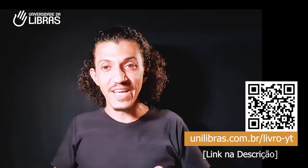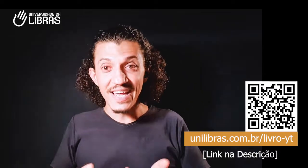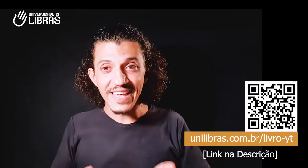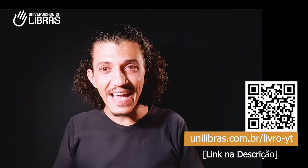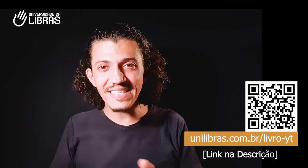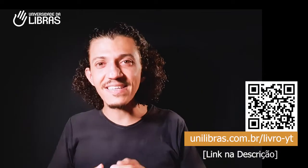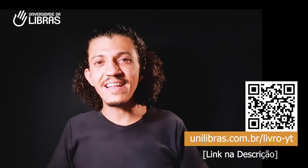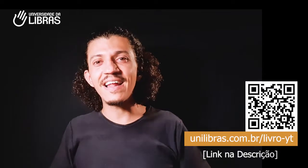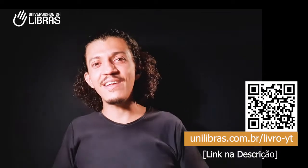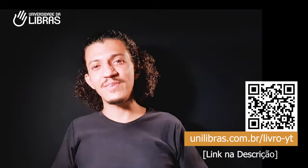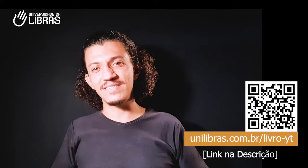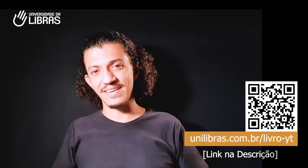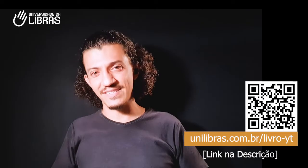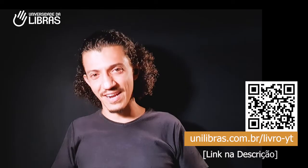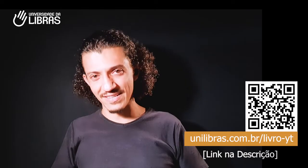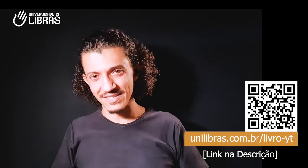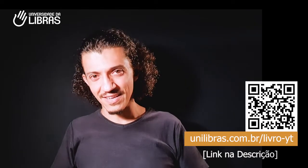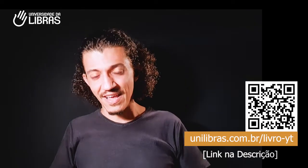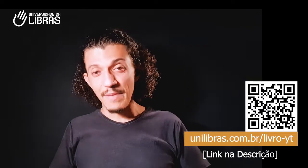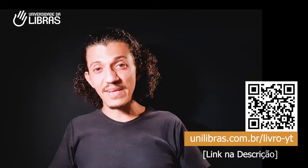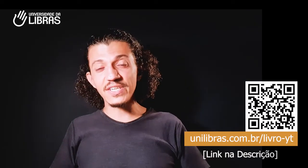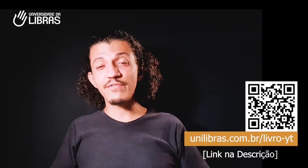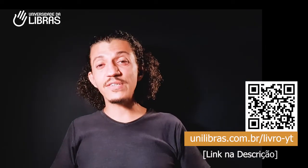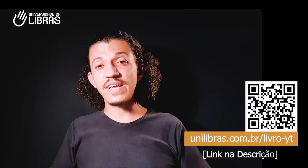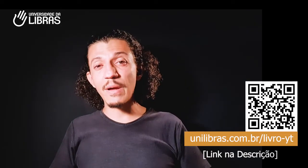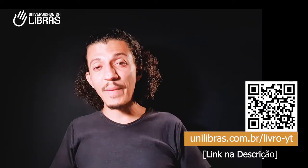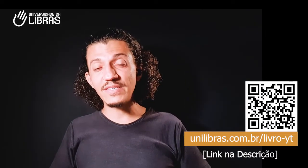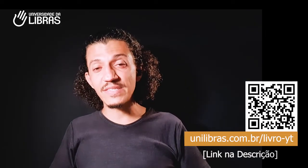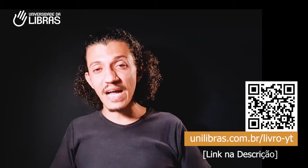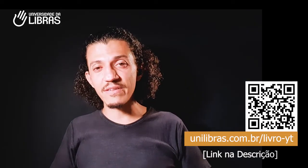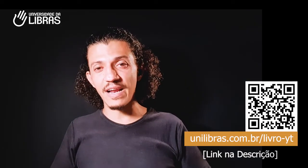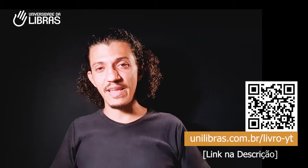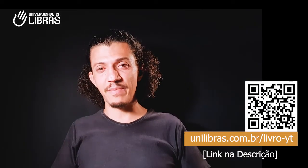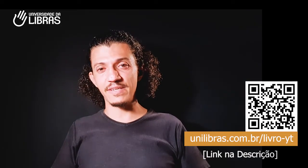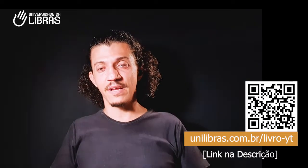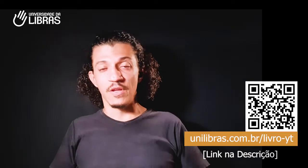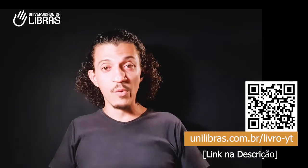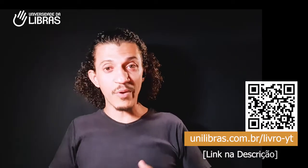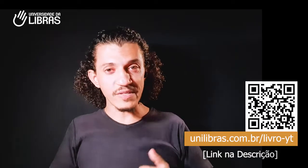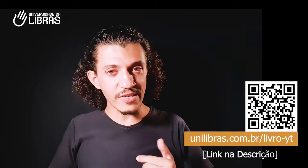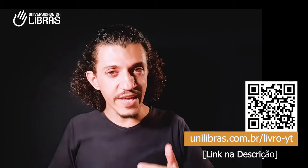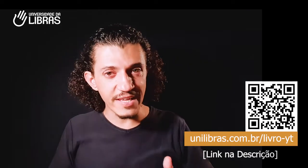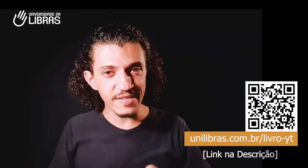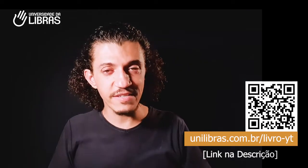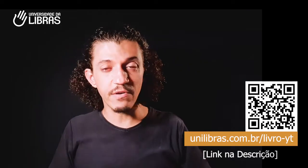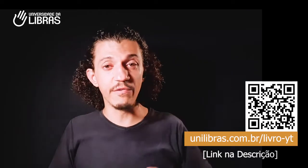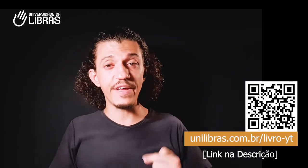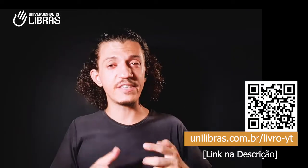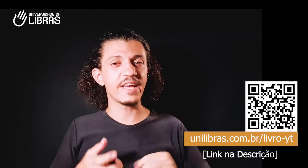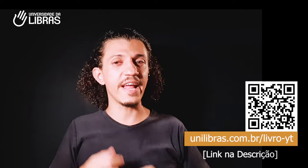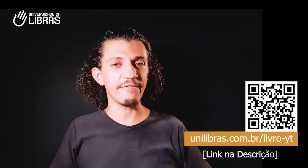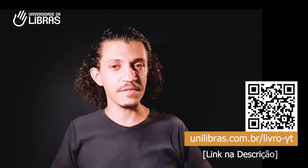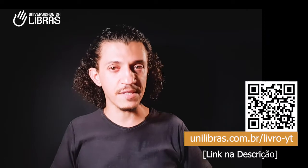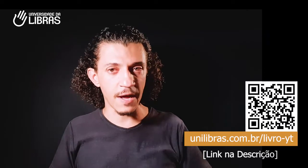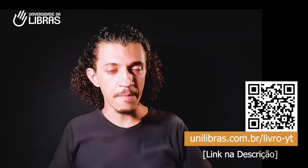que se tiver língua de sinais trás Imagina você no aprendizado da libras no processo Face desenvolver de queria avançar